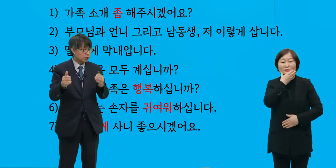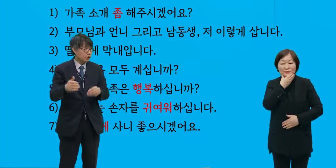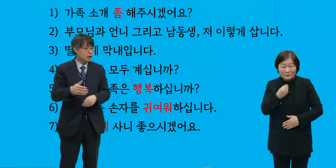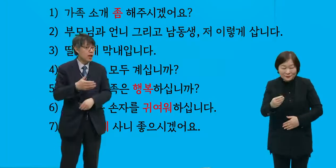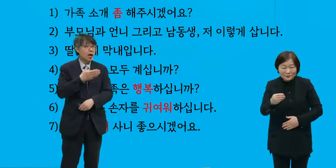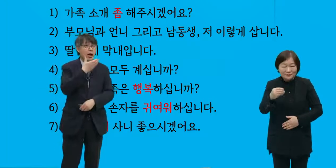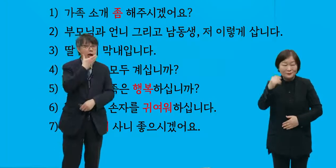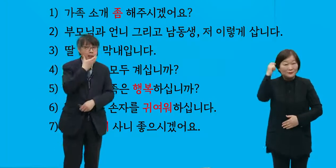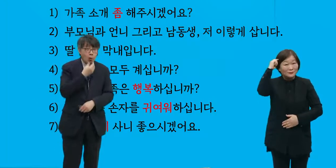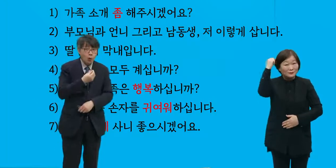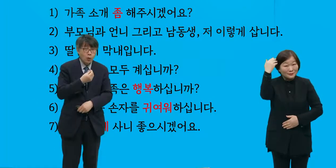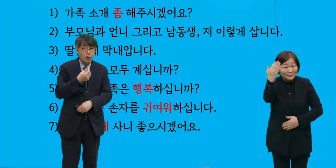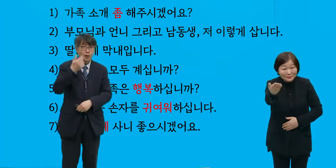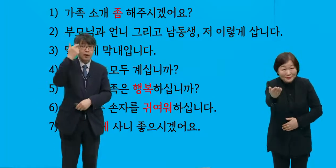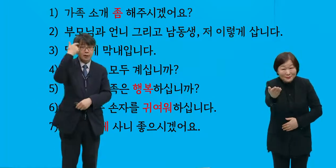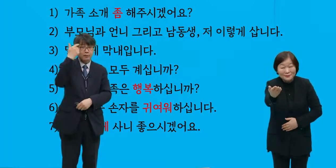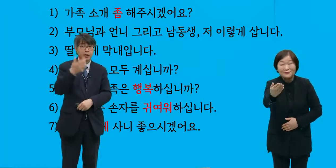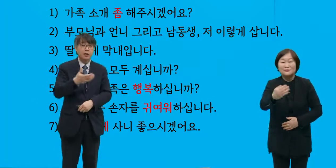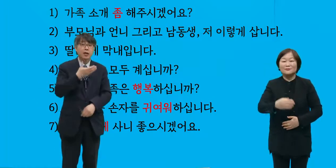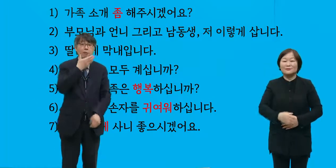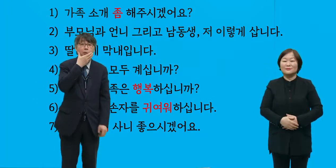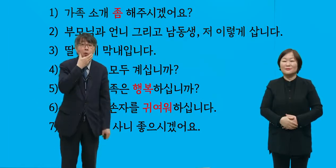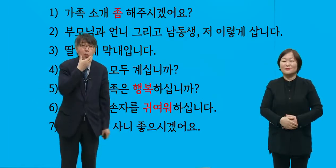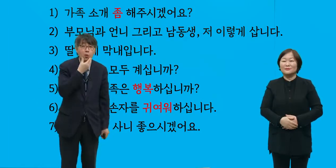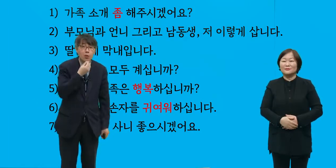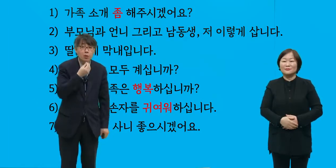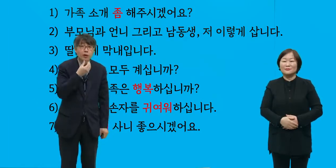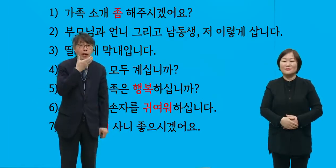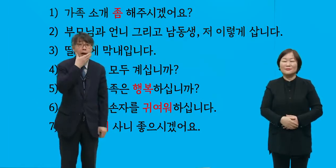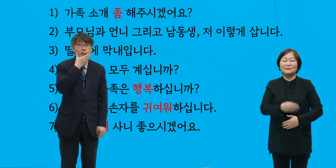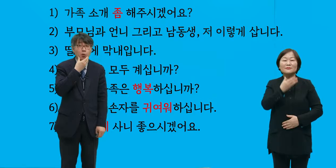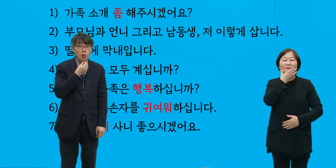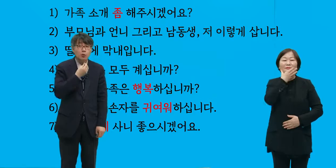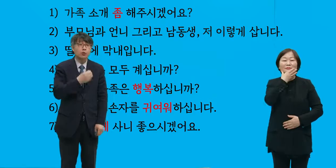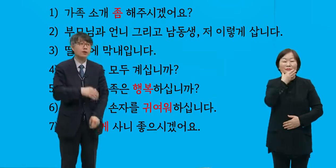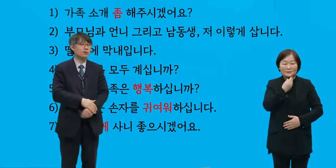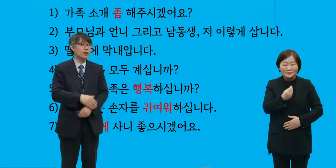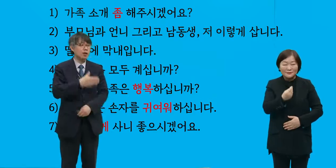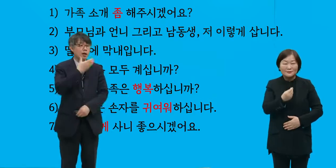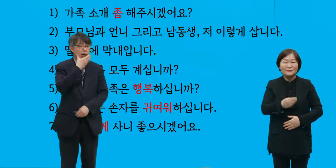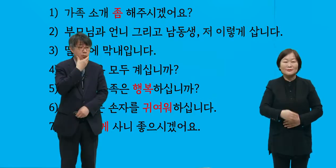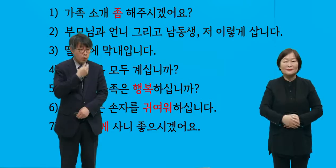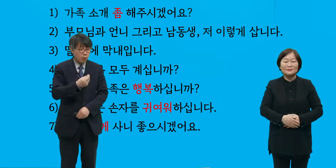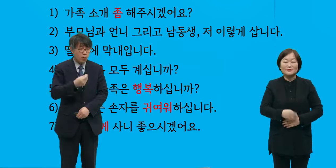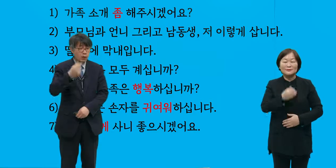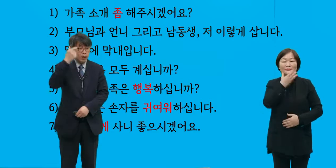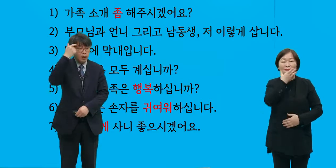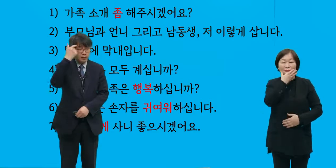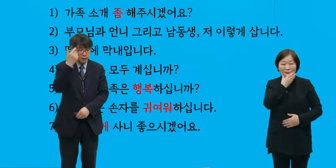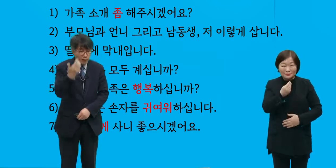가족은 행복하십니까? 이게 행복 똑같습니다.